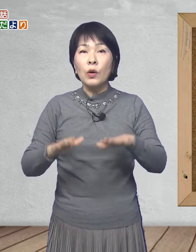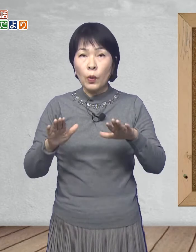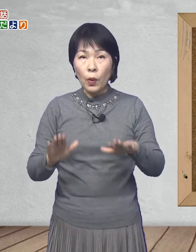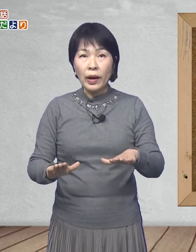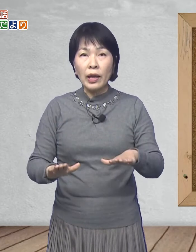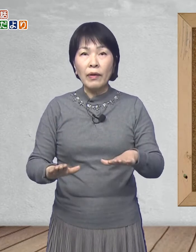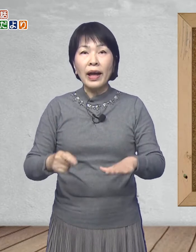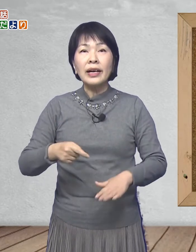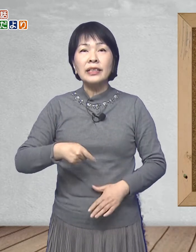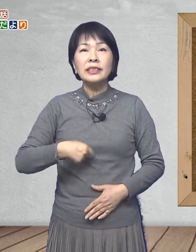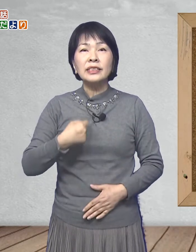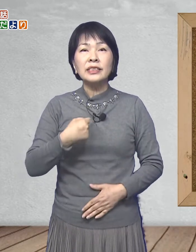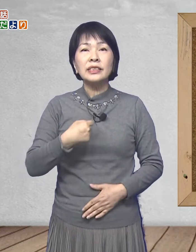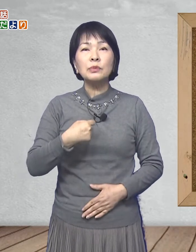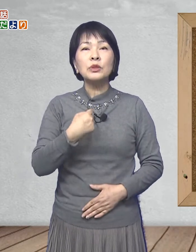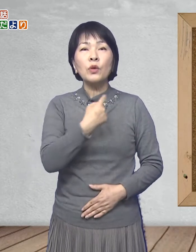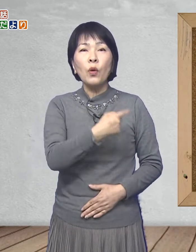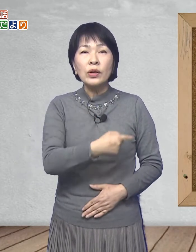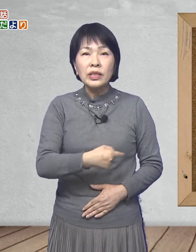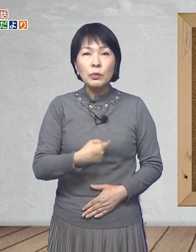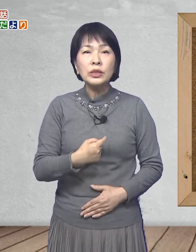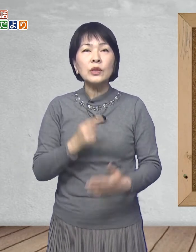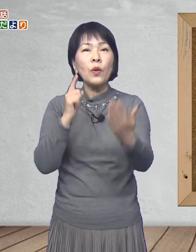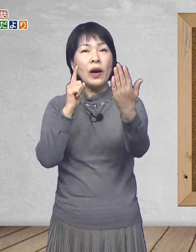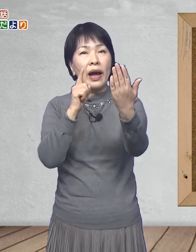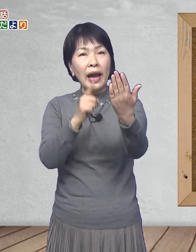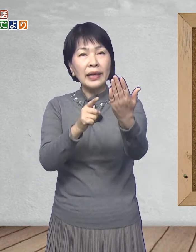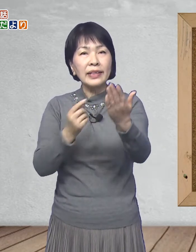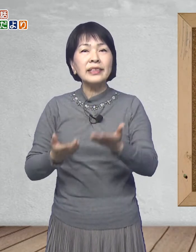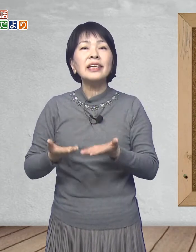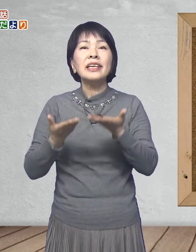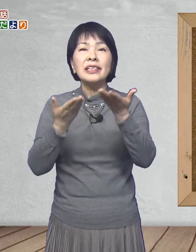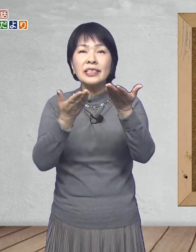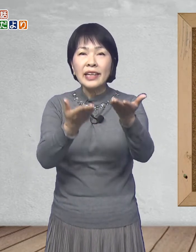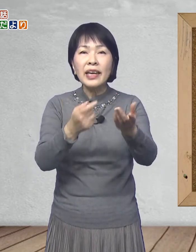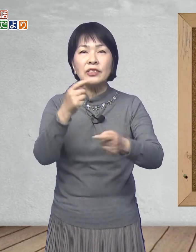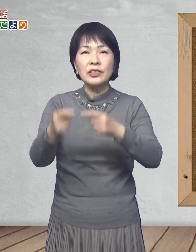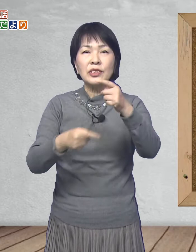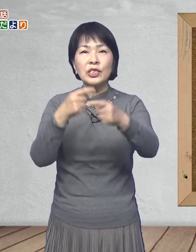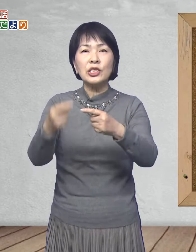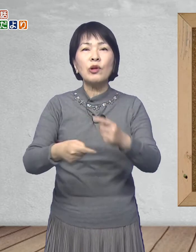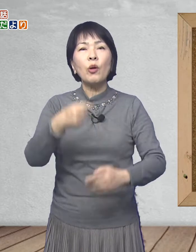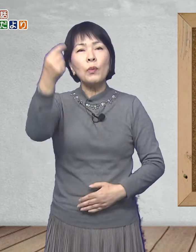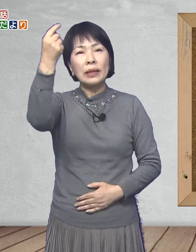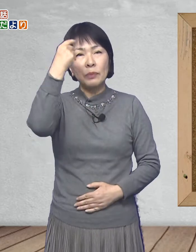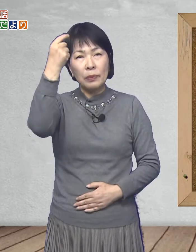今回は自分の気持ちを相手に伝える手話を学びまし